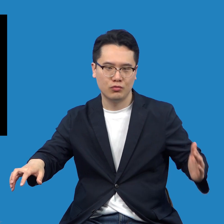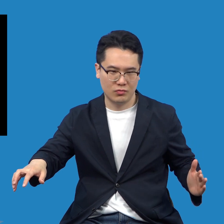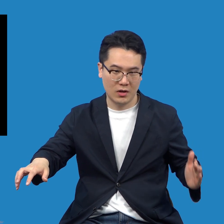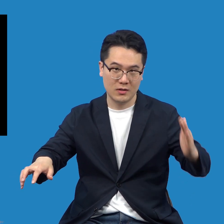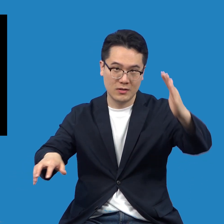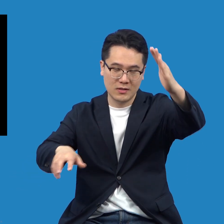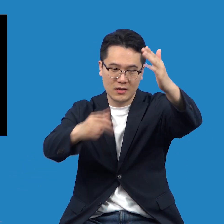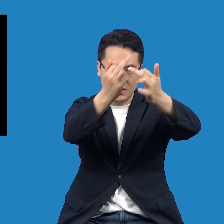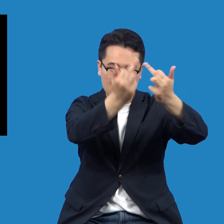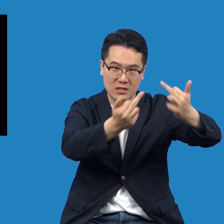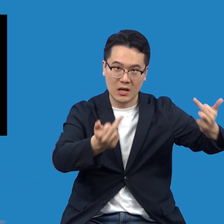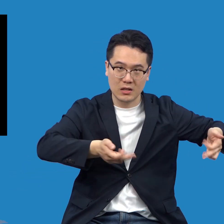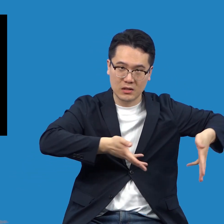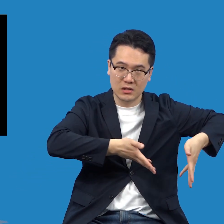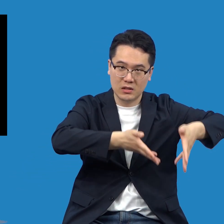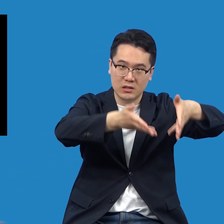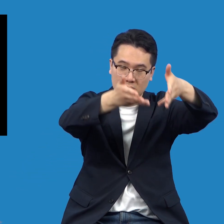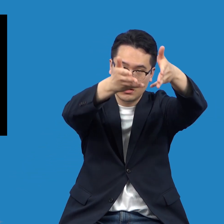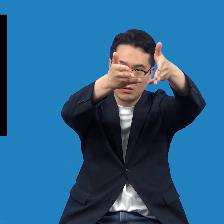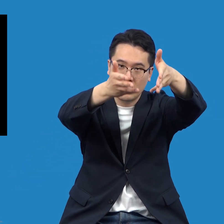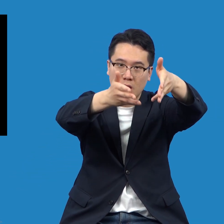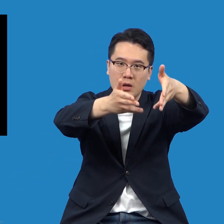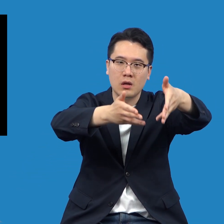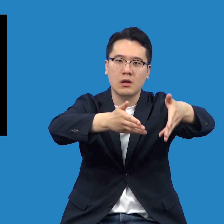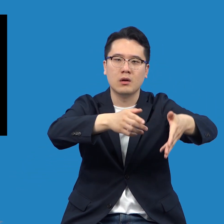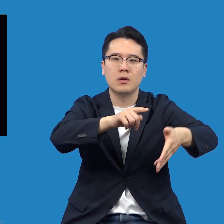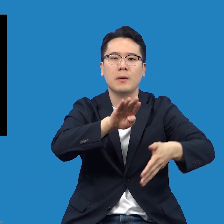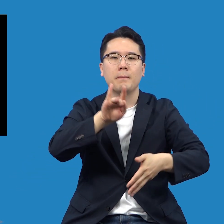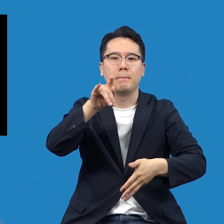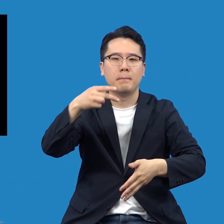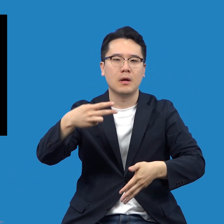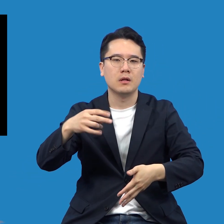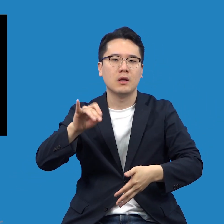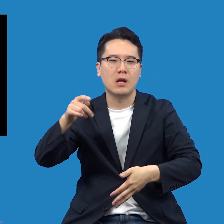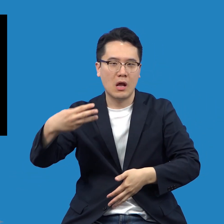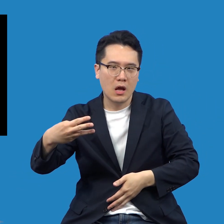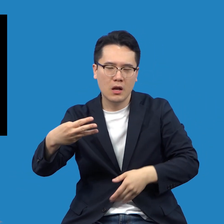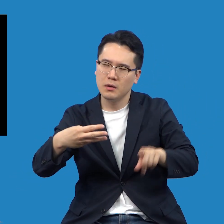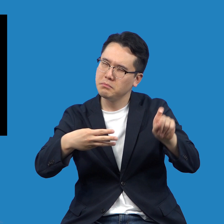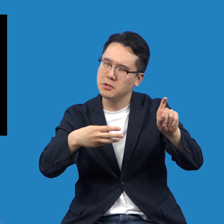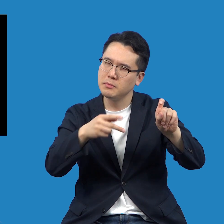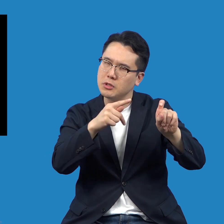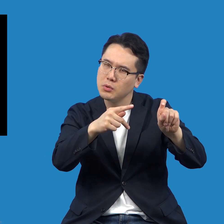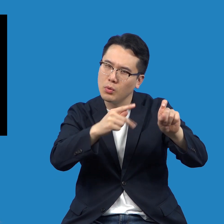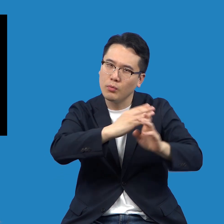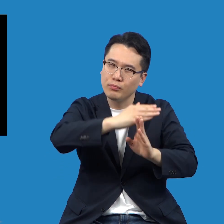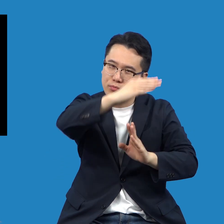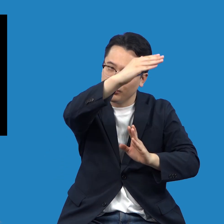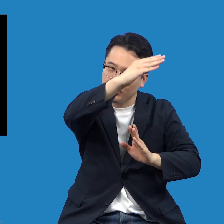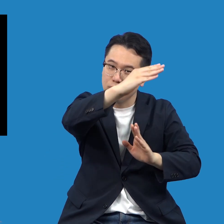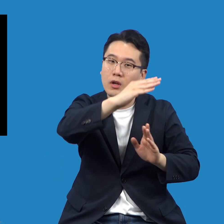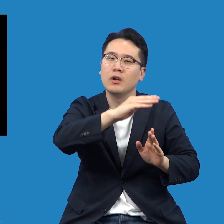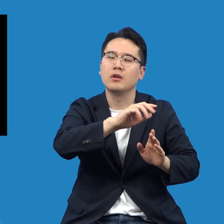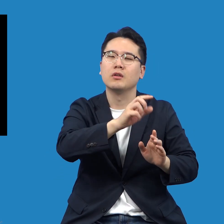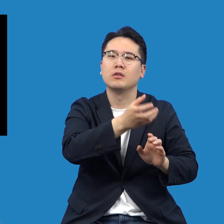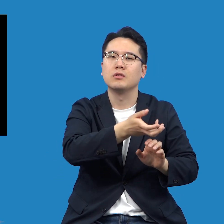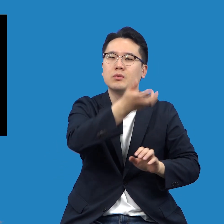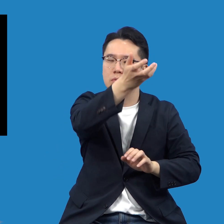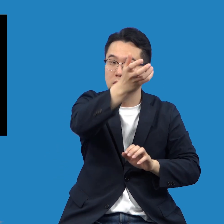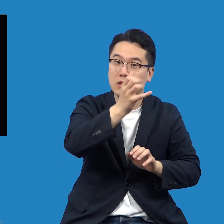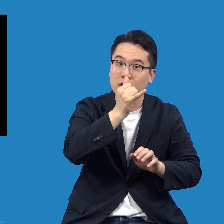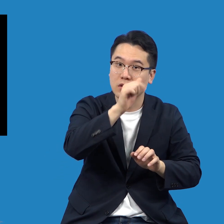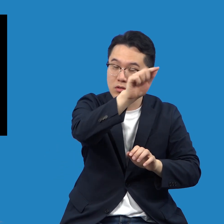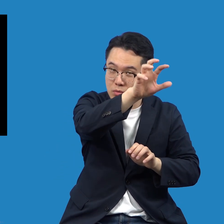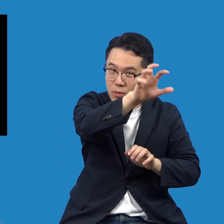있는 베델에서 한 11km 북방에 있는 이 길갈, 바로 이 지점입니다.